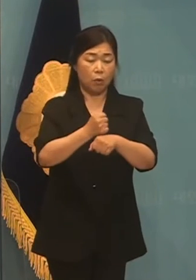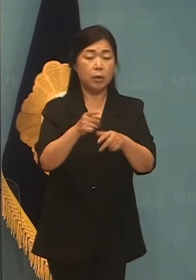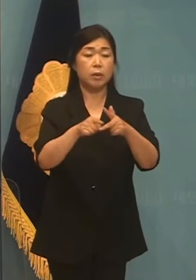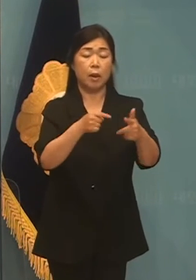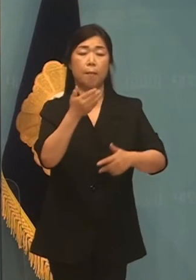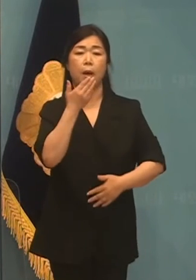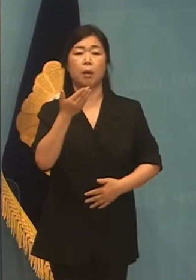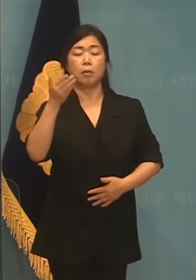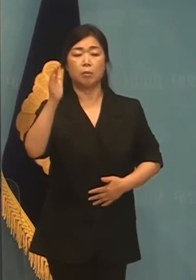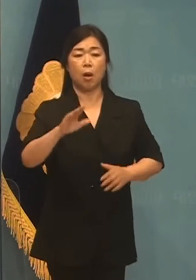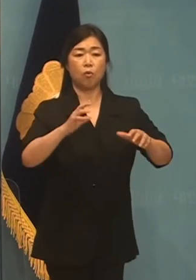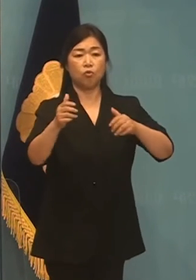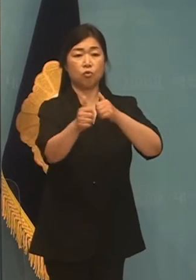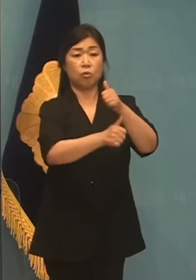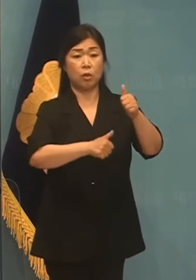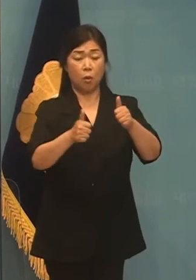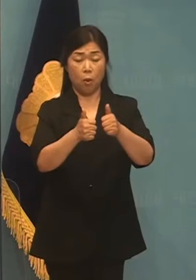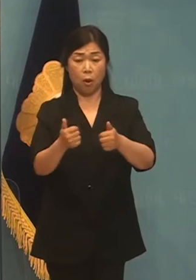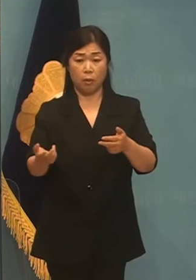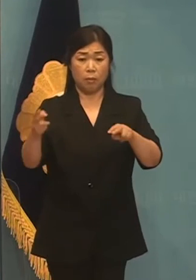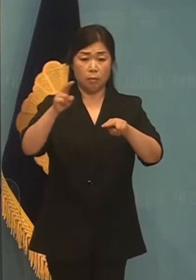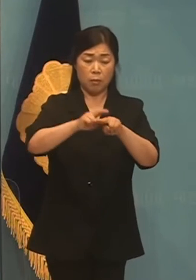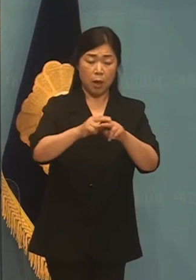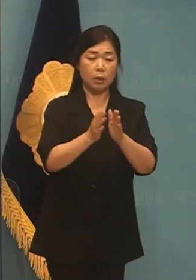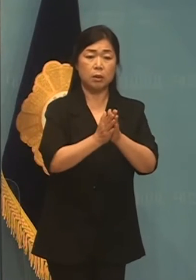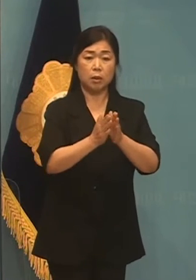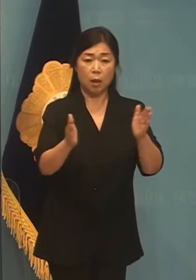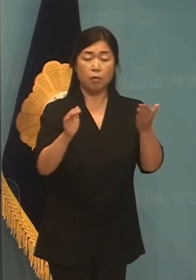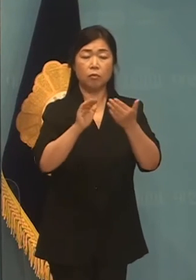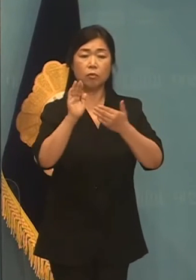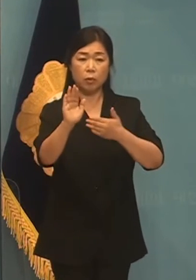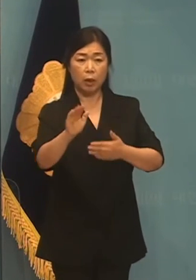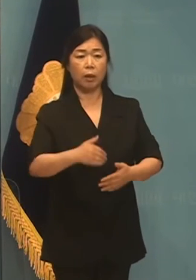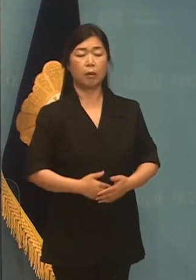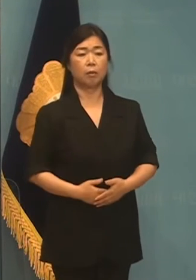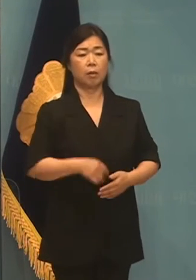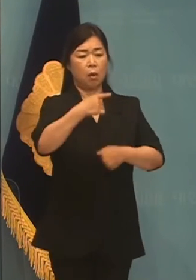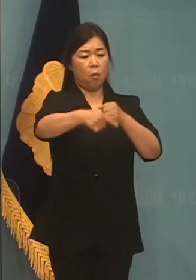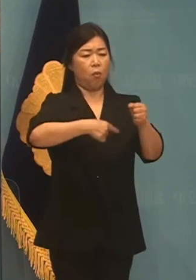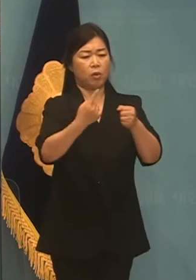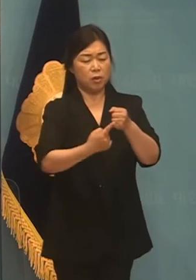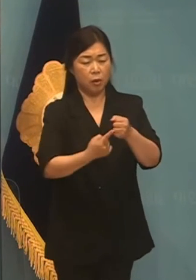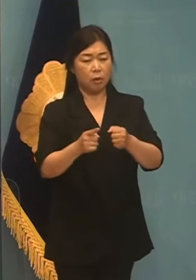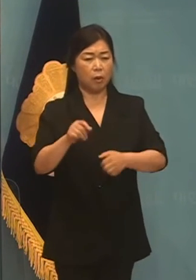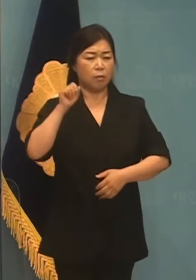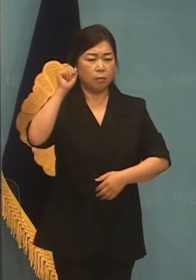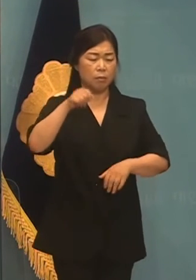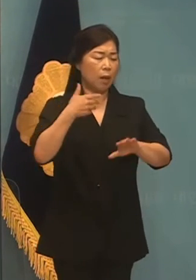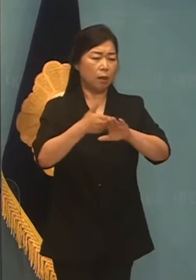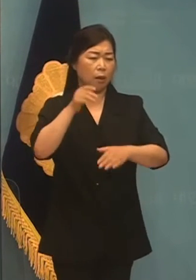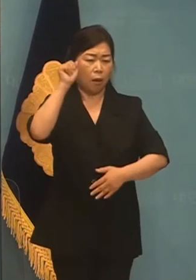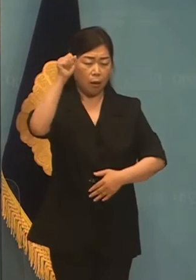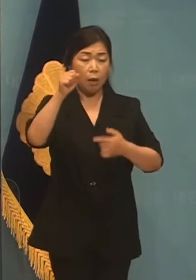이후에는 탈원전을 주장함에 있어 적어도 사실을 왜곡하면 안 됩니다.